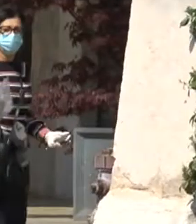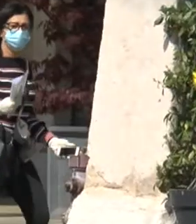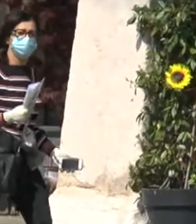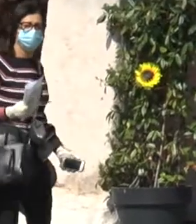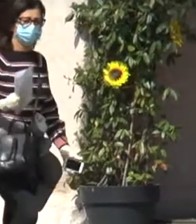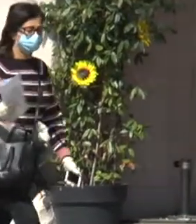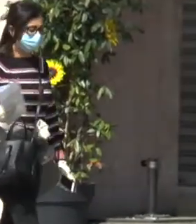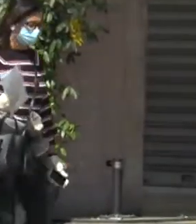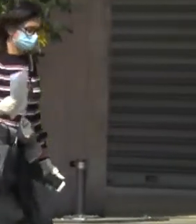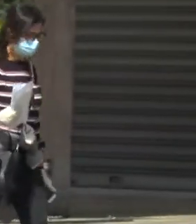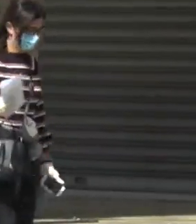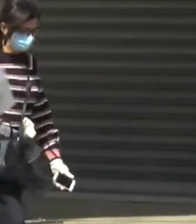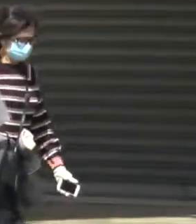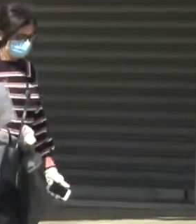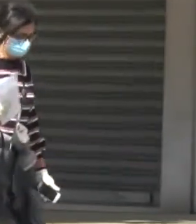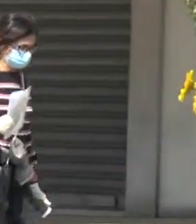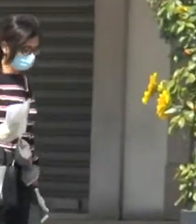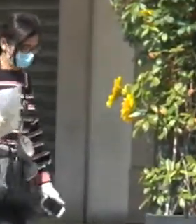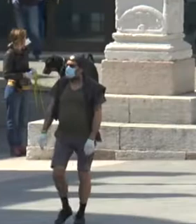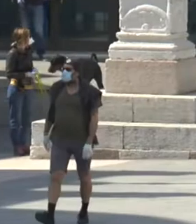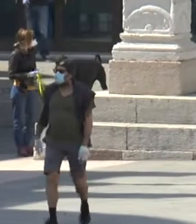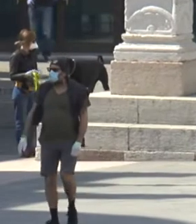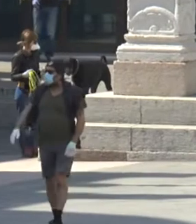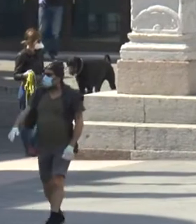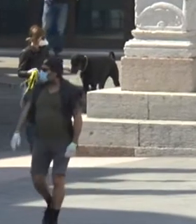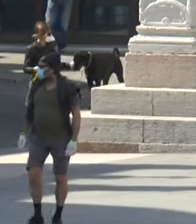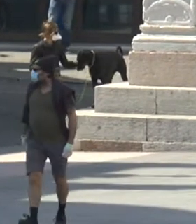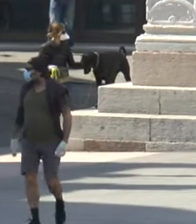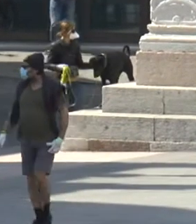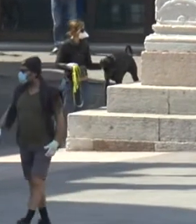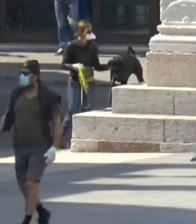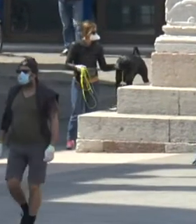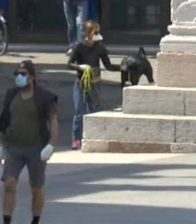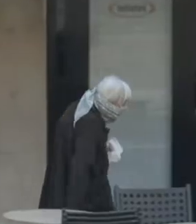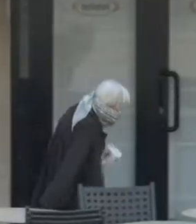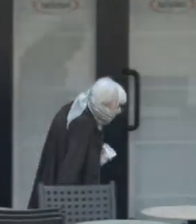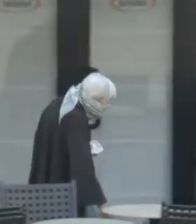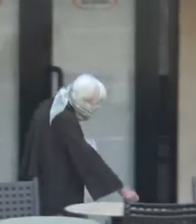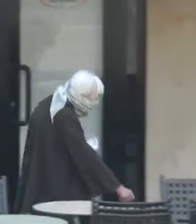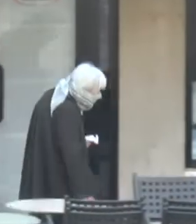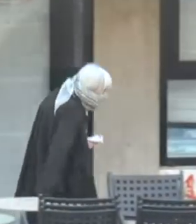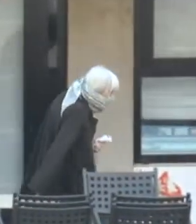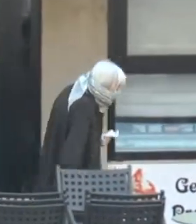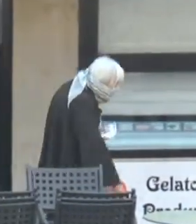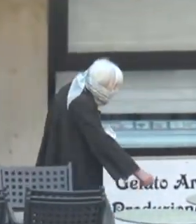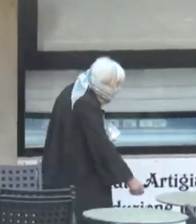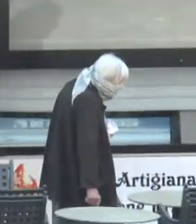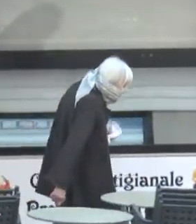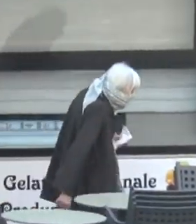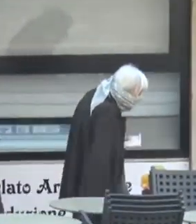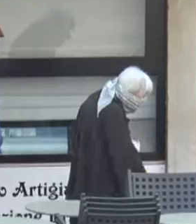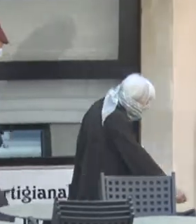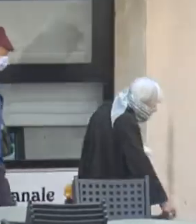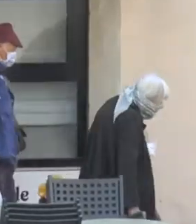dall'ospedale. Ora c'è da programmare la convivenza con il virus in attesa della riapertura prevista per il 4 maggio. Domani mattina i governatori italiani si troveranno